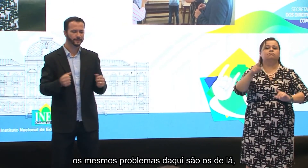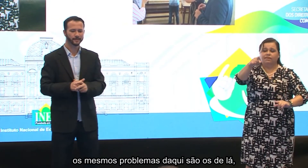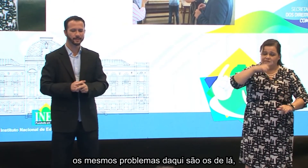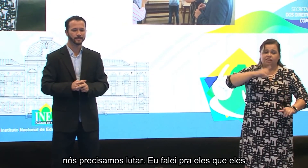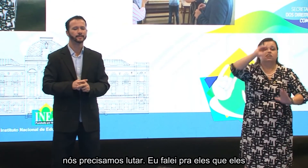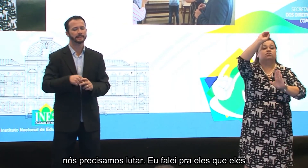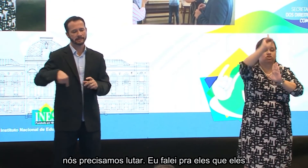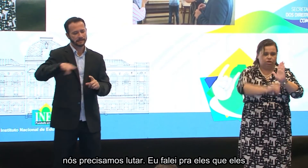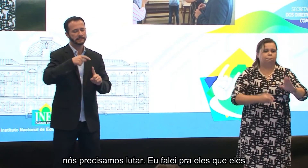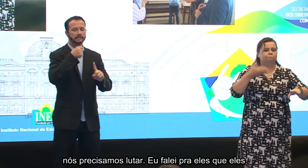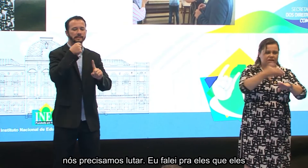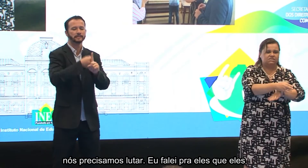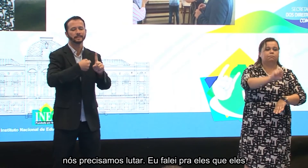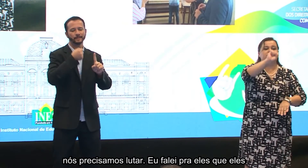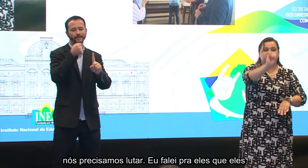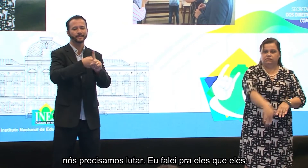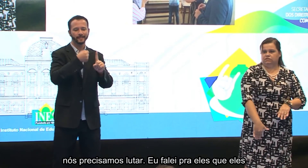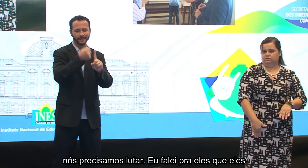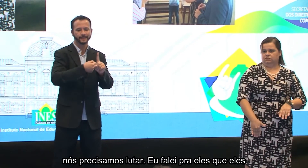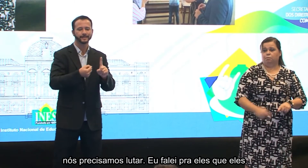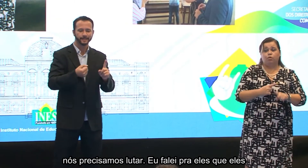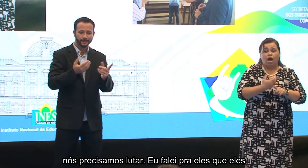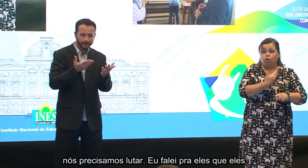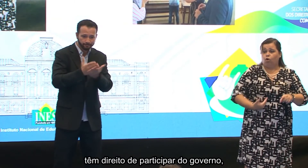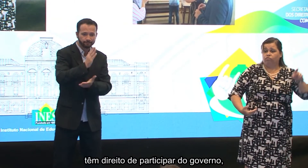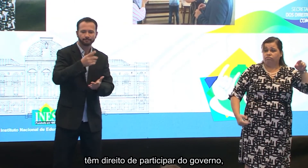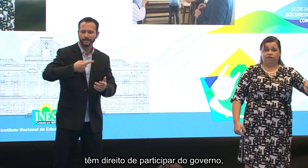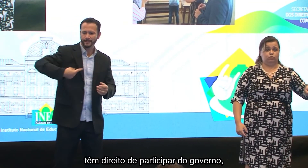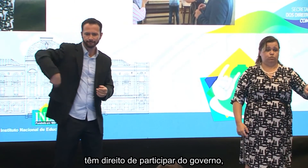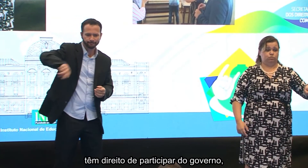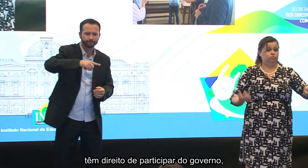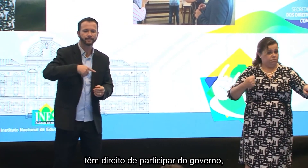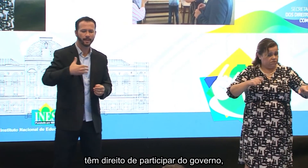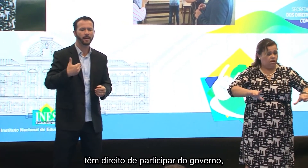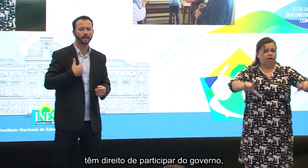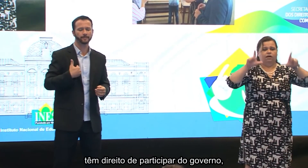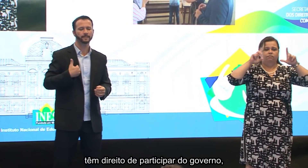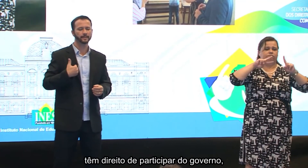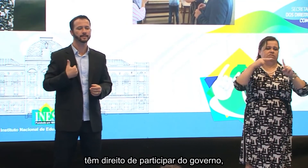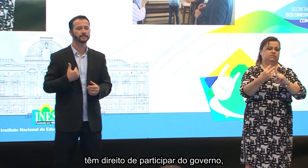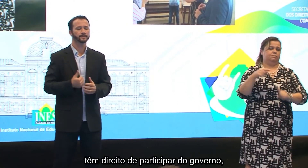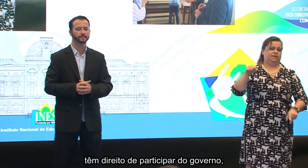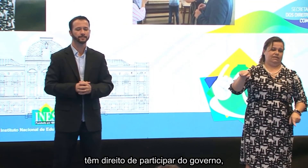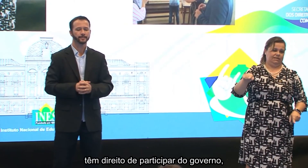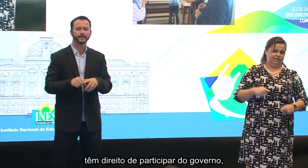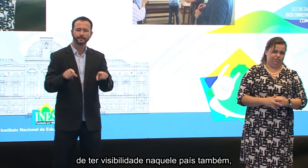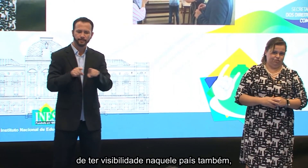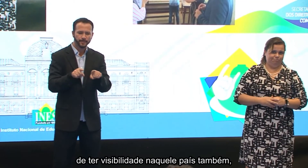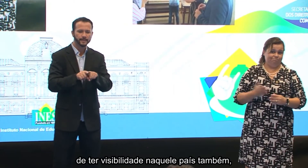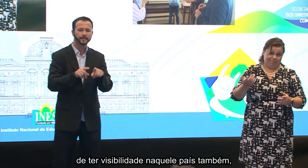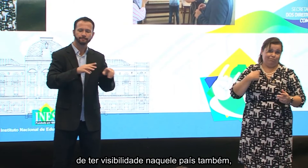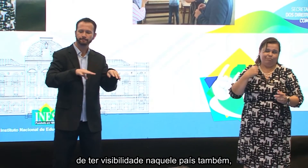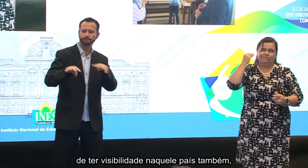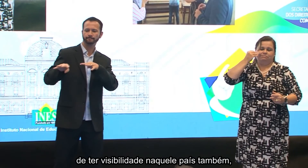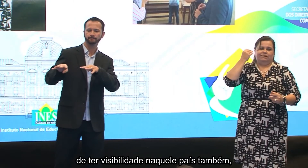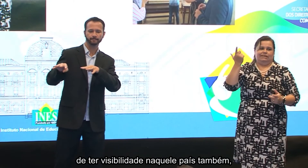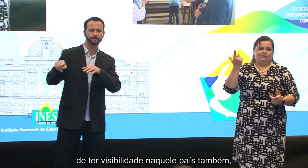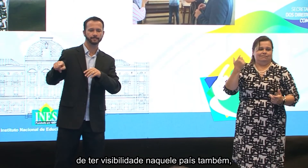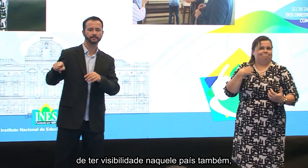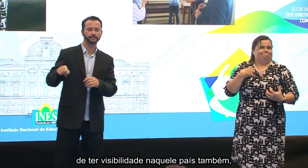Então, nós precisamos lutar. E eu falei para eles que eles têm direito de participar do governo, eles têm direito de ter visibilidade naquele país também.